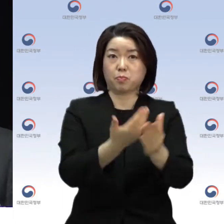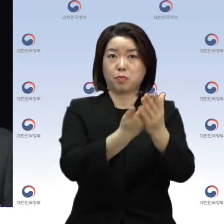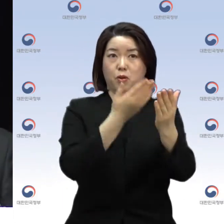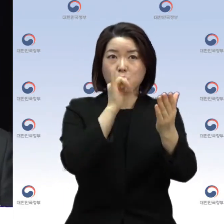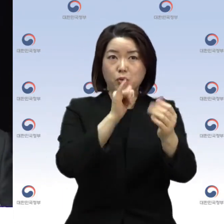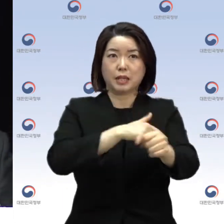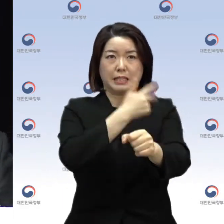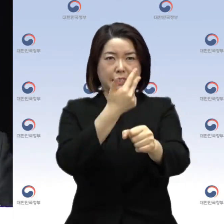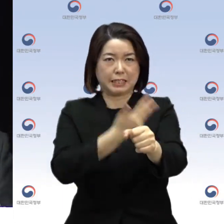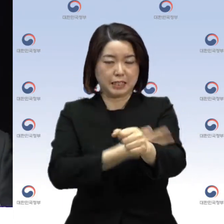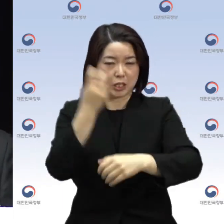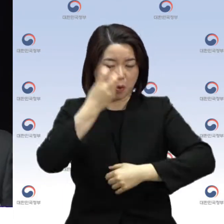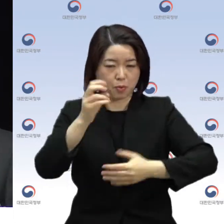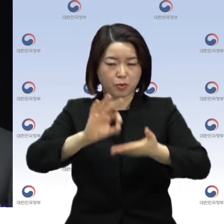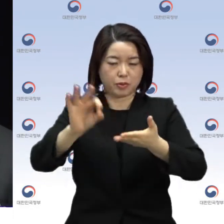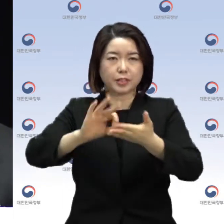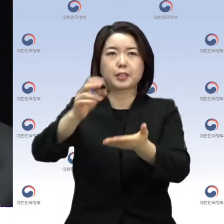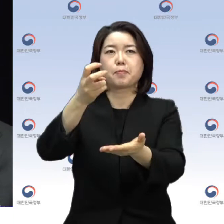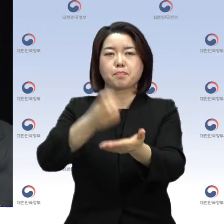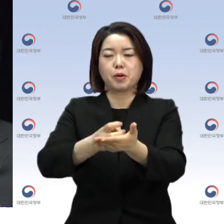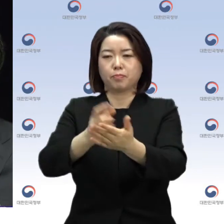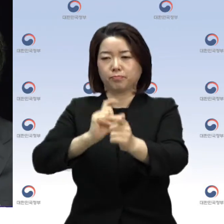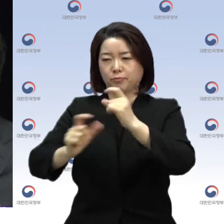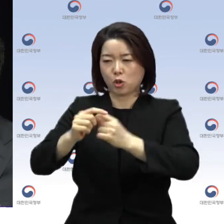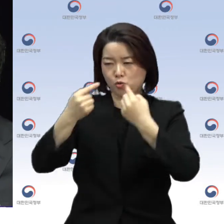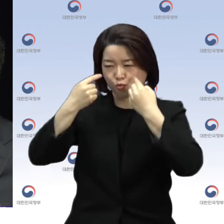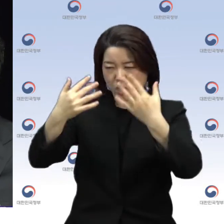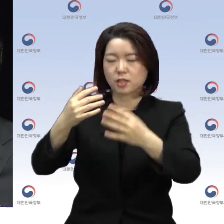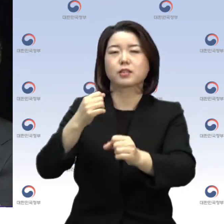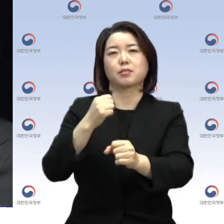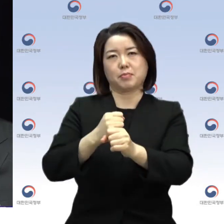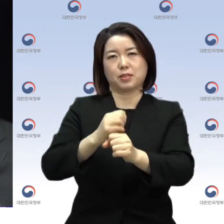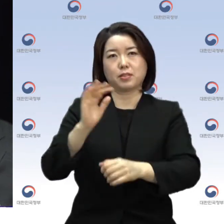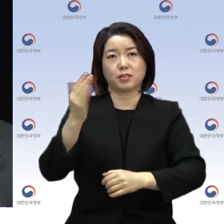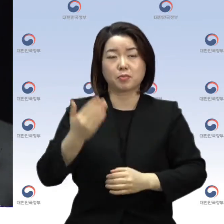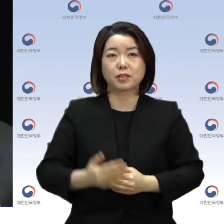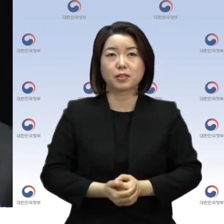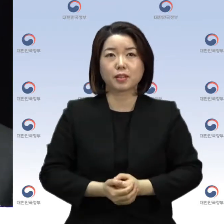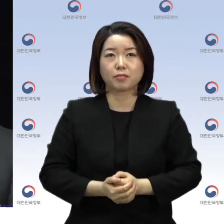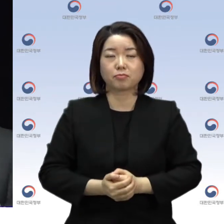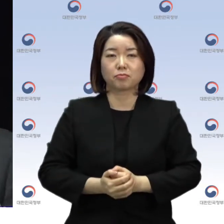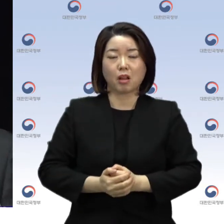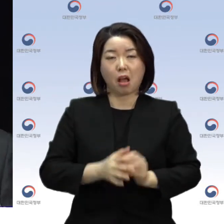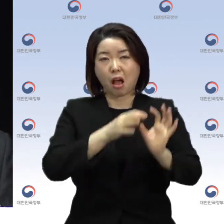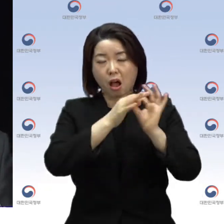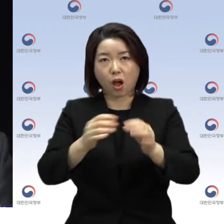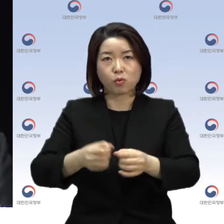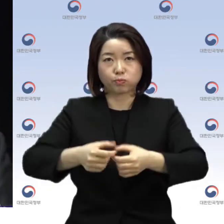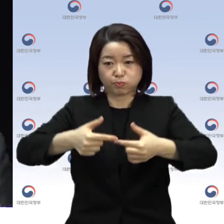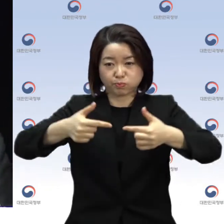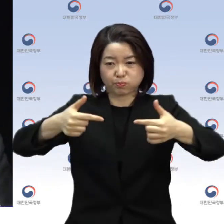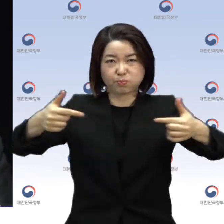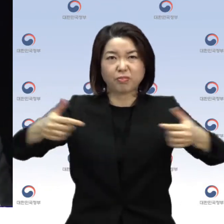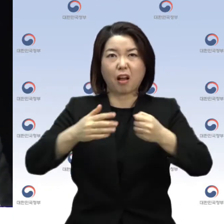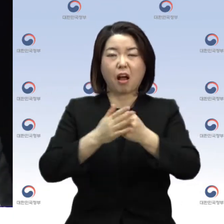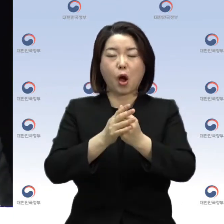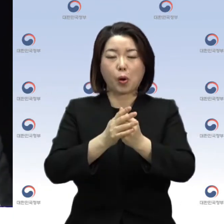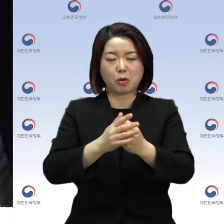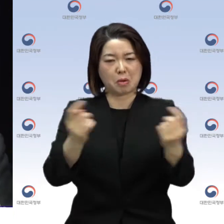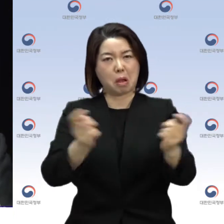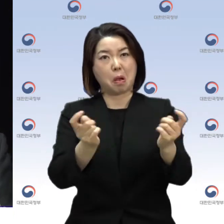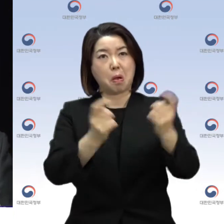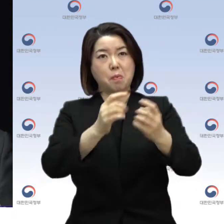및 이용 규정을 더욱 명확하게 하겠습니다. 갈수록 증가하는 저작권 분쟁을